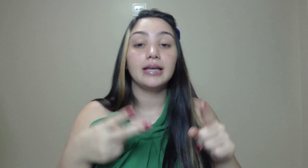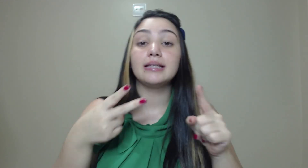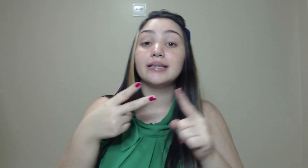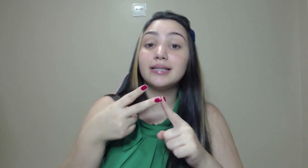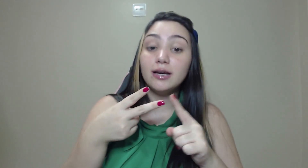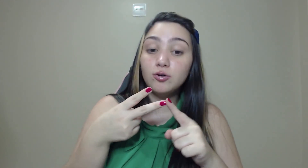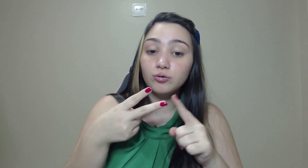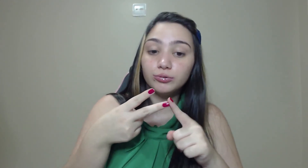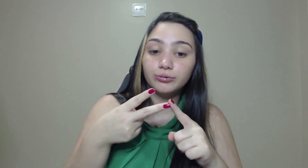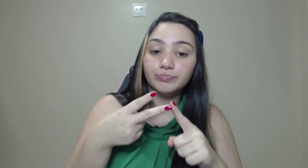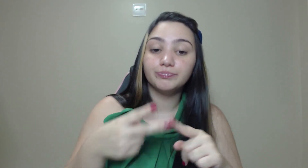Segundo,